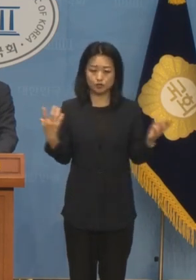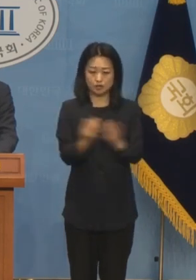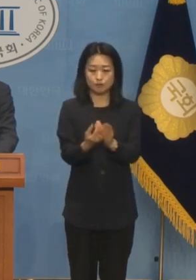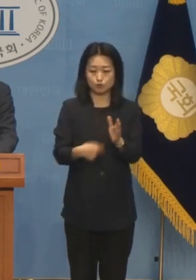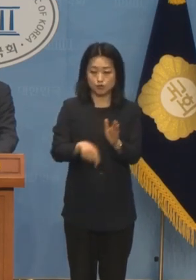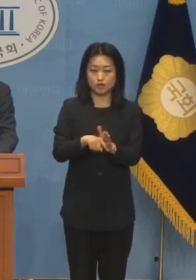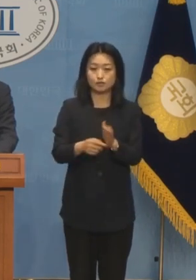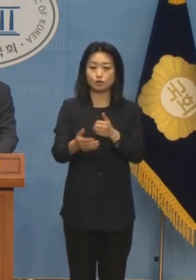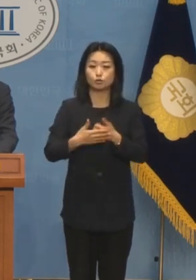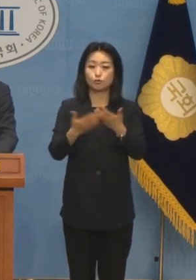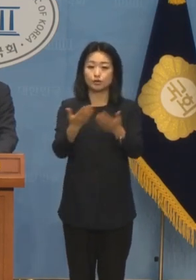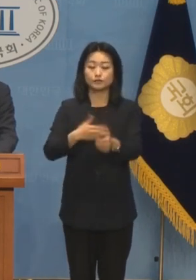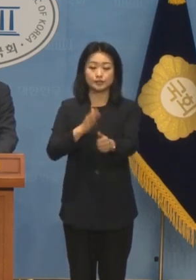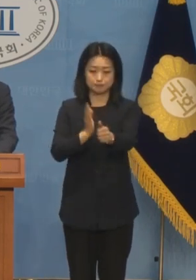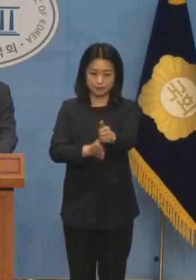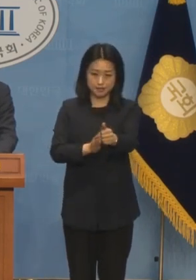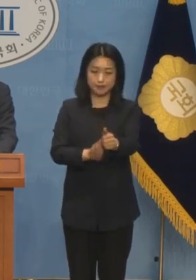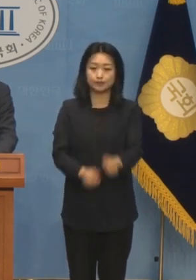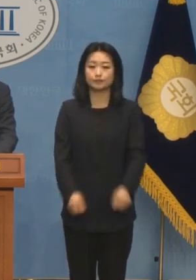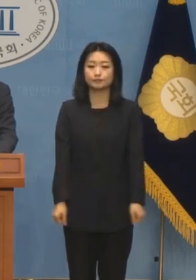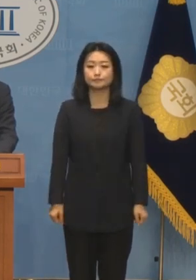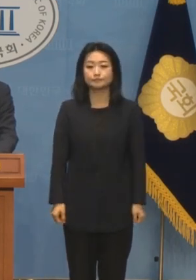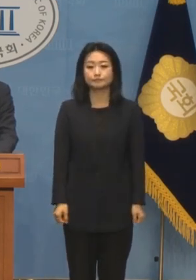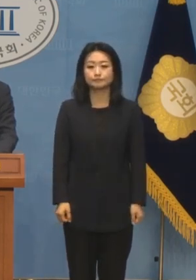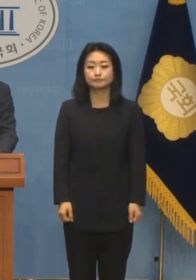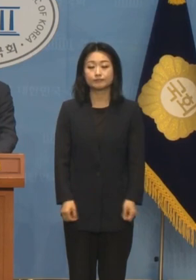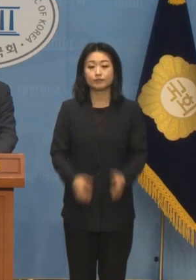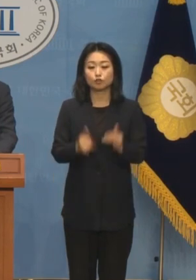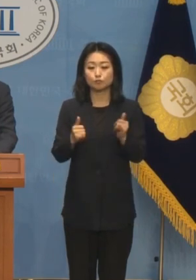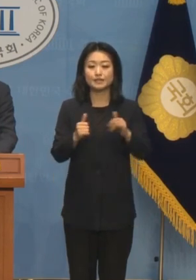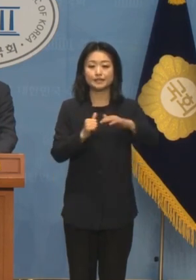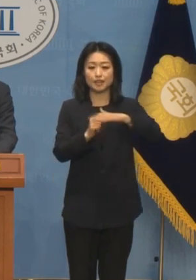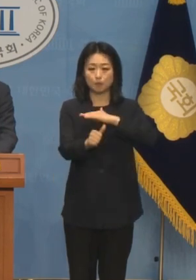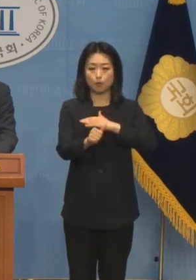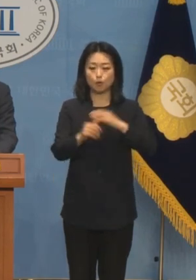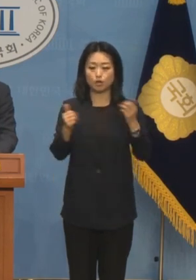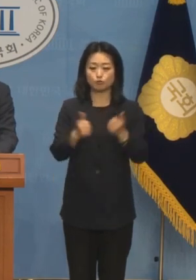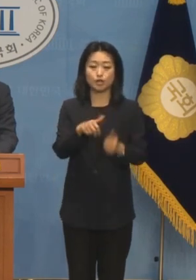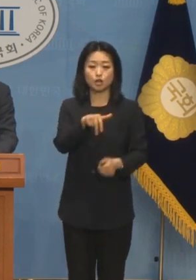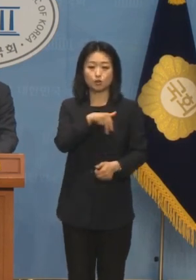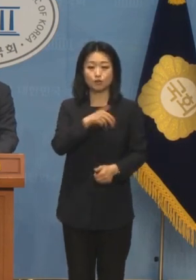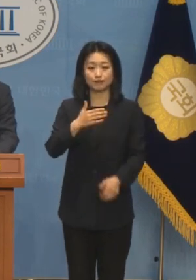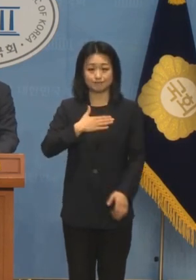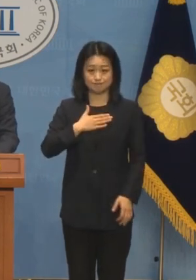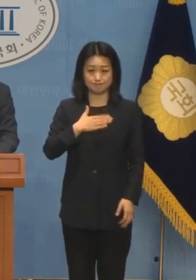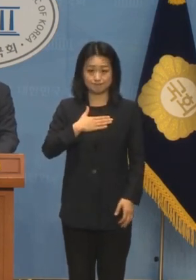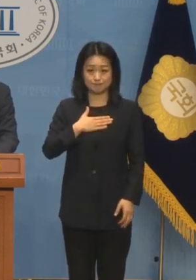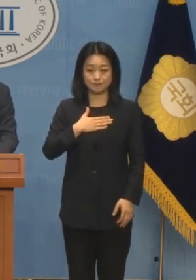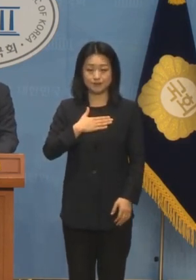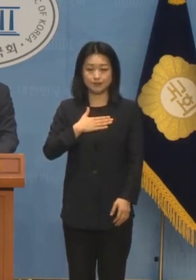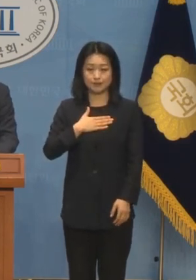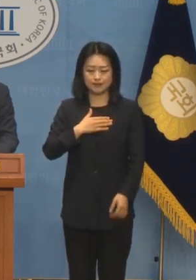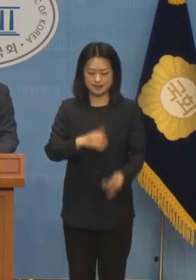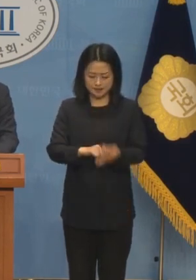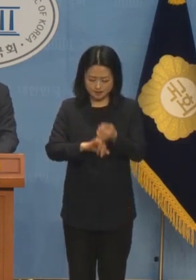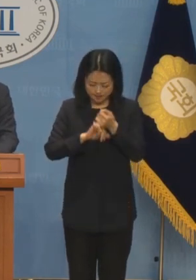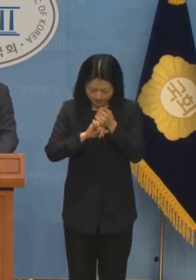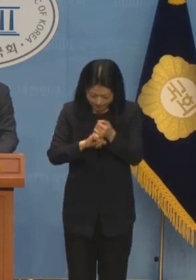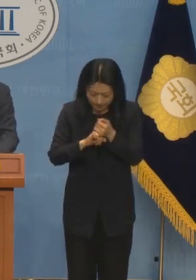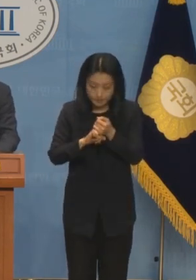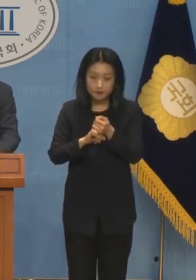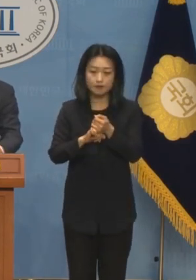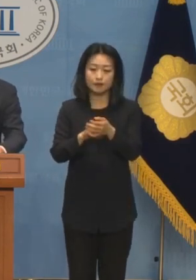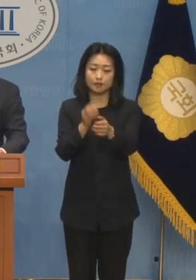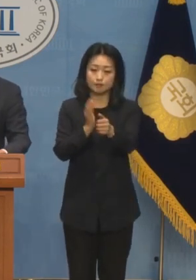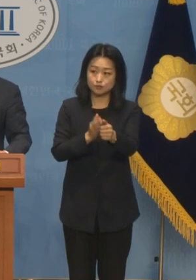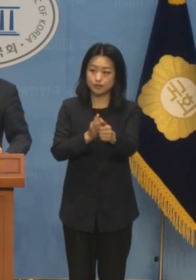일은 결코 없도록 해야 합니다 국민을 대표하는 국회의원의 한 사람으로서 절실하게 호소합니다